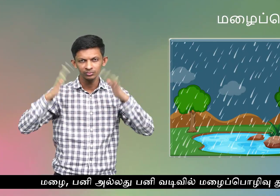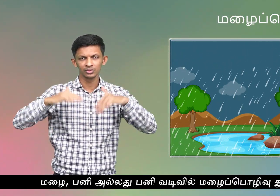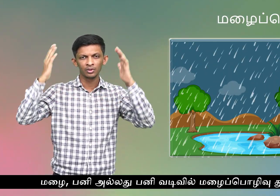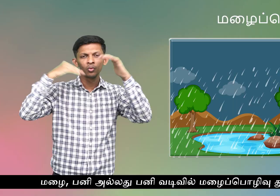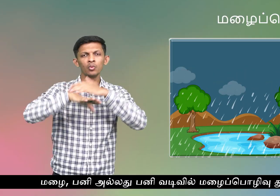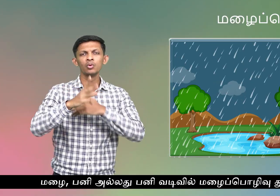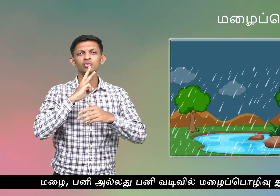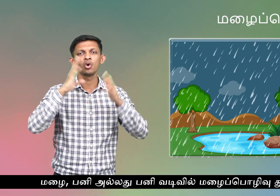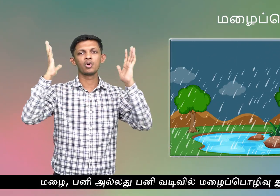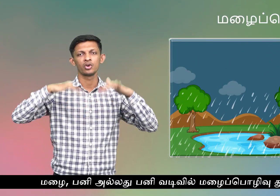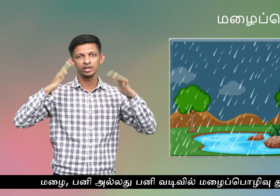தூண்டப்பட்டு